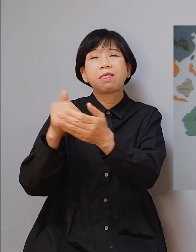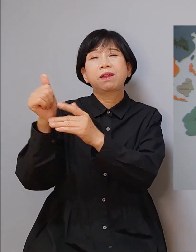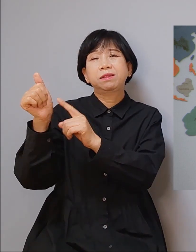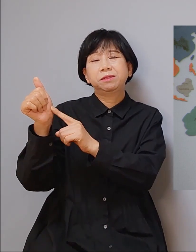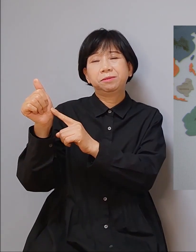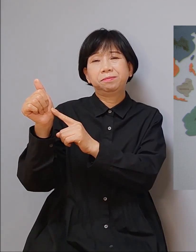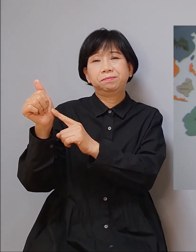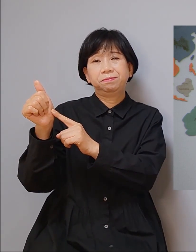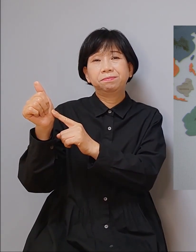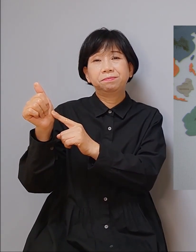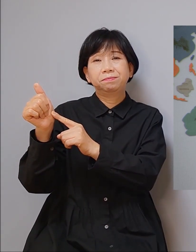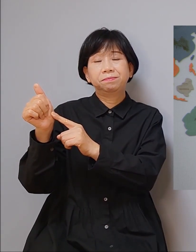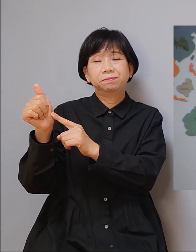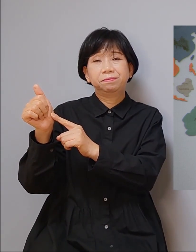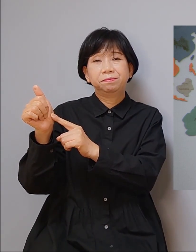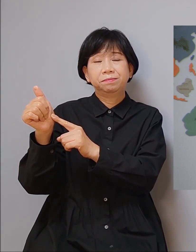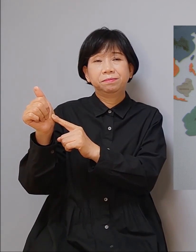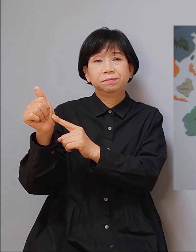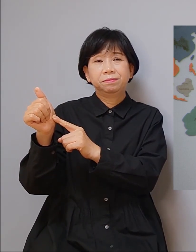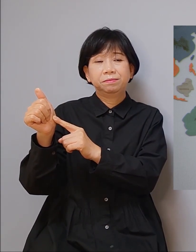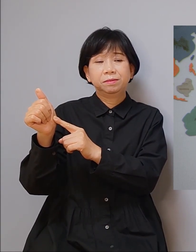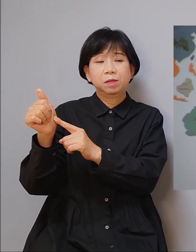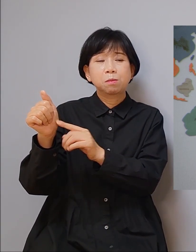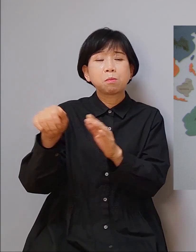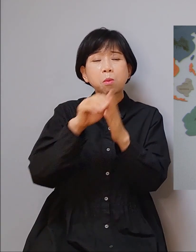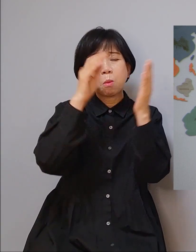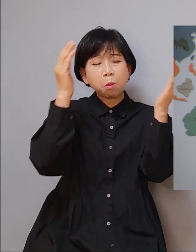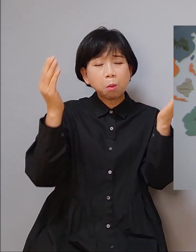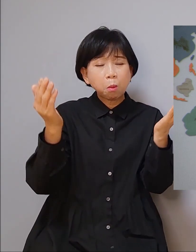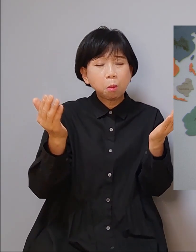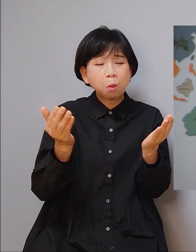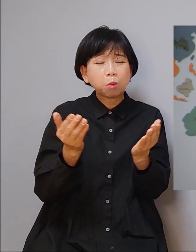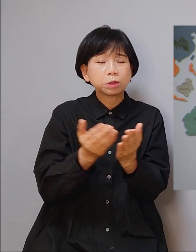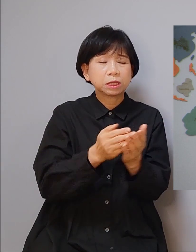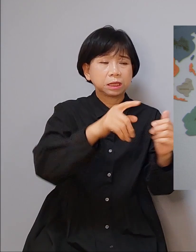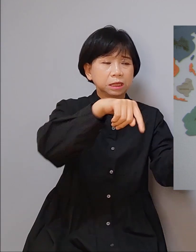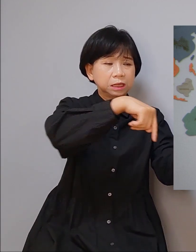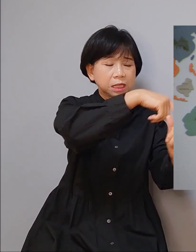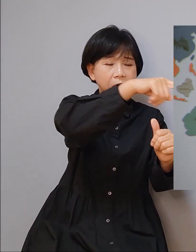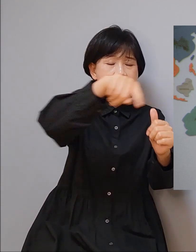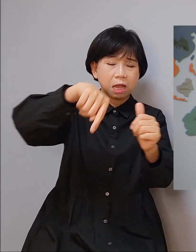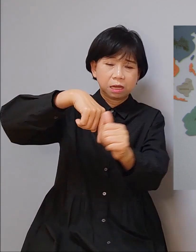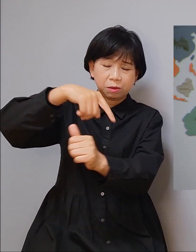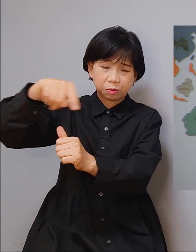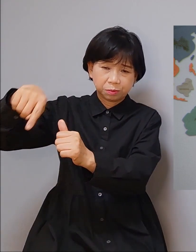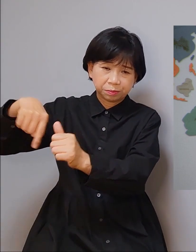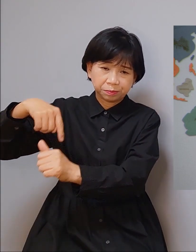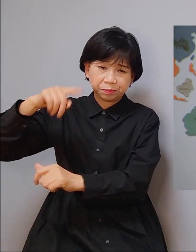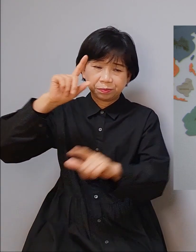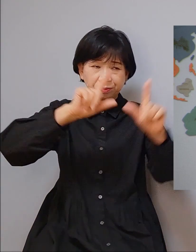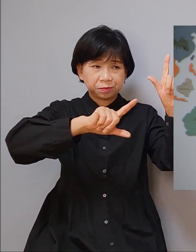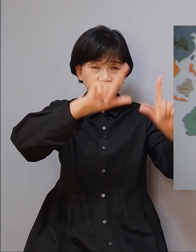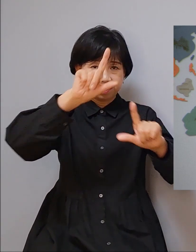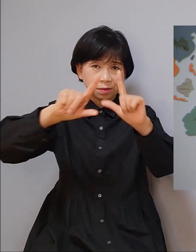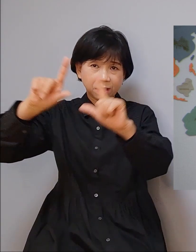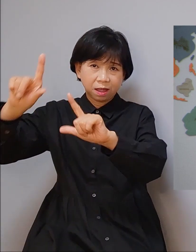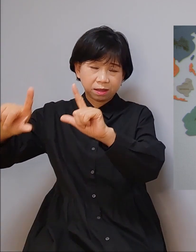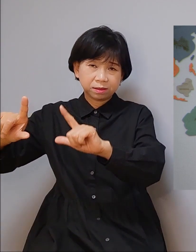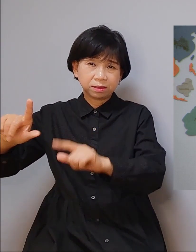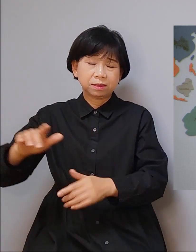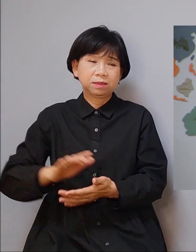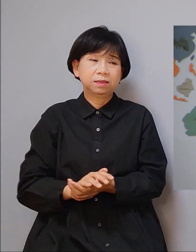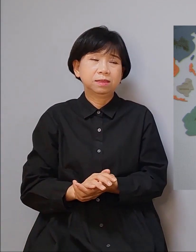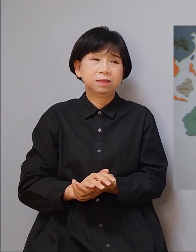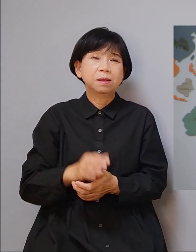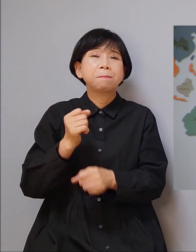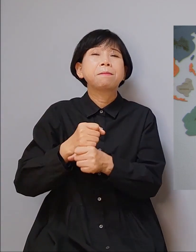하나님은요, 그 한 상황만 만드신 게 아니고 또 다른 상황을 만들고 계시고, 그 한 사람 나만